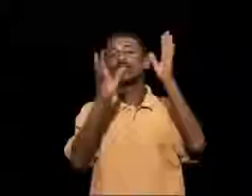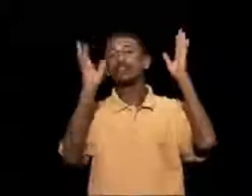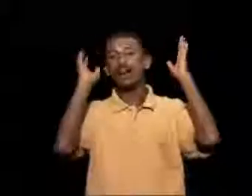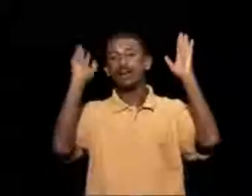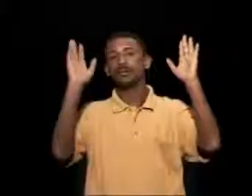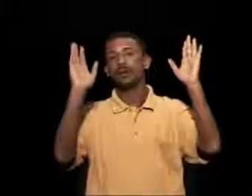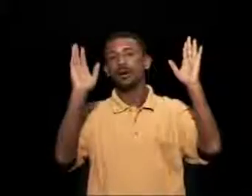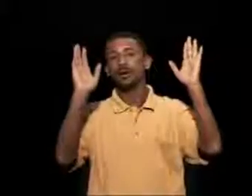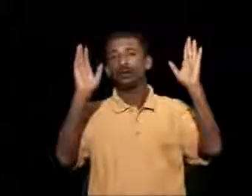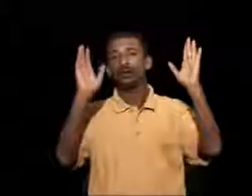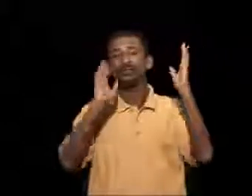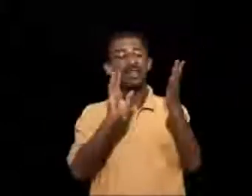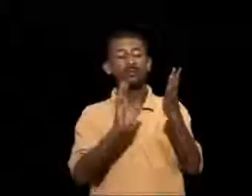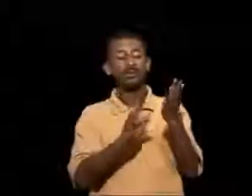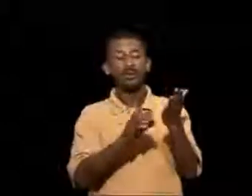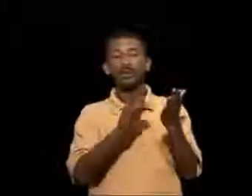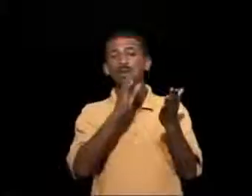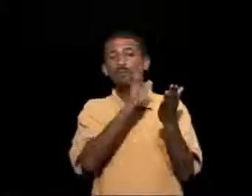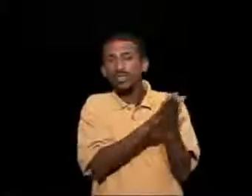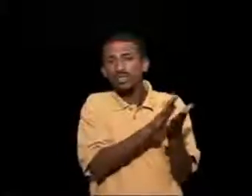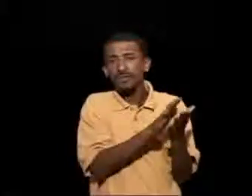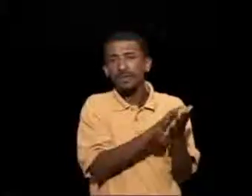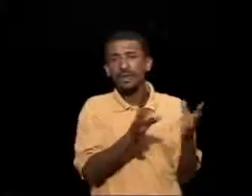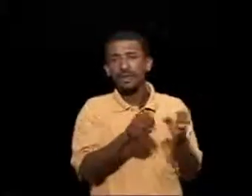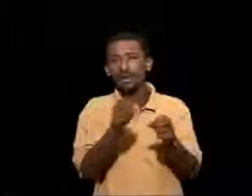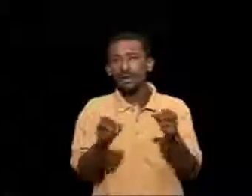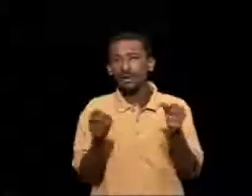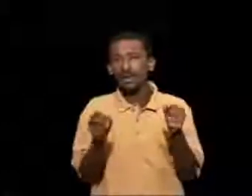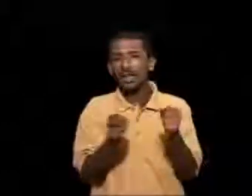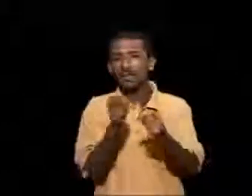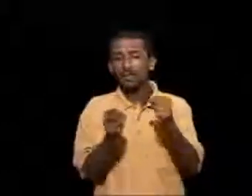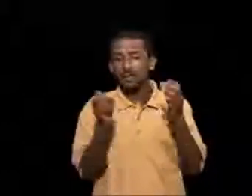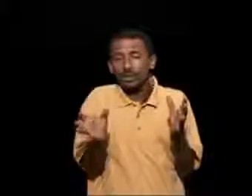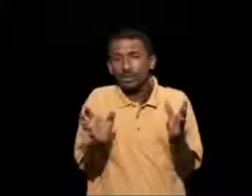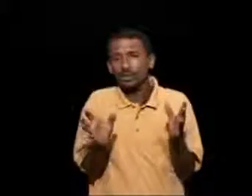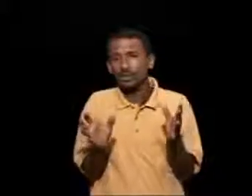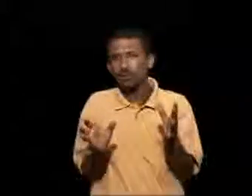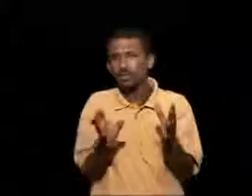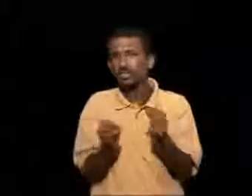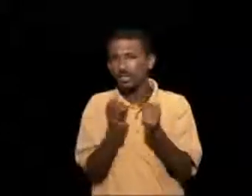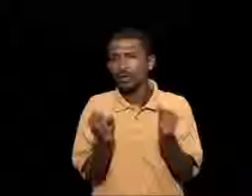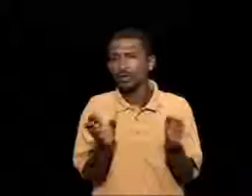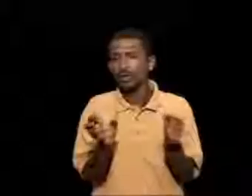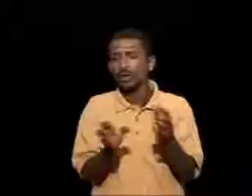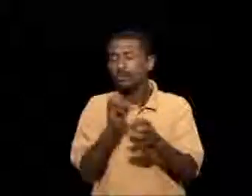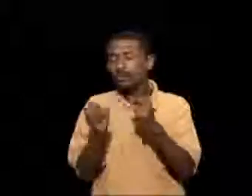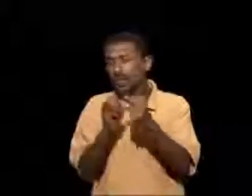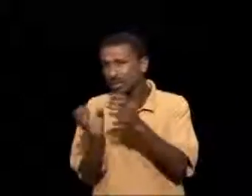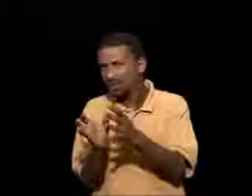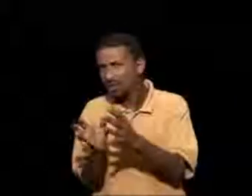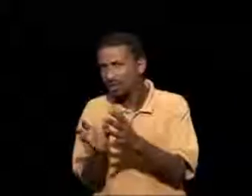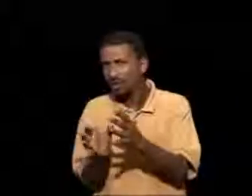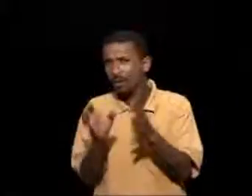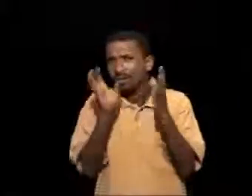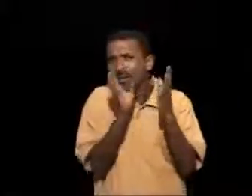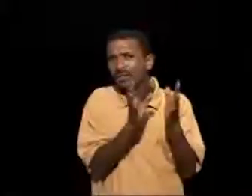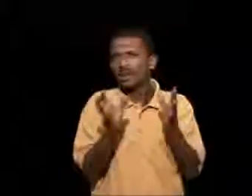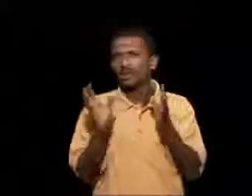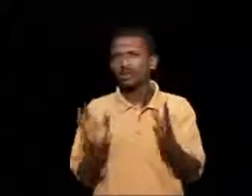ሞተላችሁ አቅም እኮ ምክንያቱስ ቤተሰብ ያለ ቤተሰብ ውስጥ የሚኖር ችግር ነው። ምንድን ነው ችግሩ? ሁለት ባልና ሚስቶች